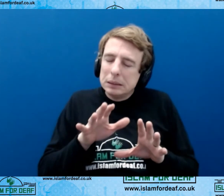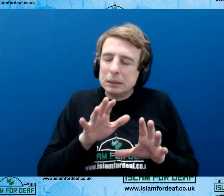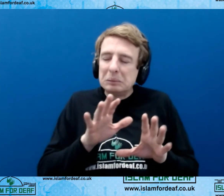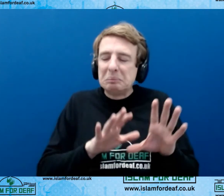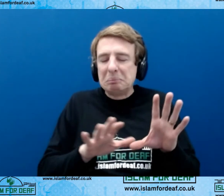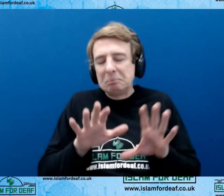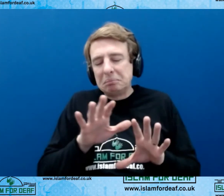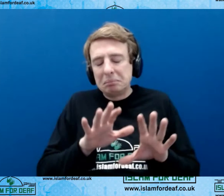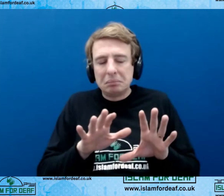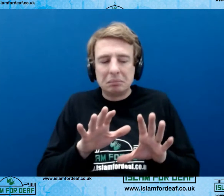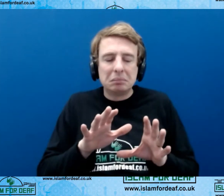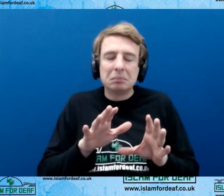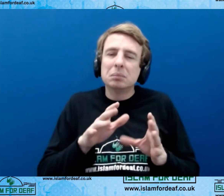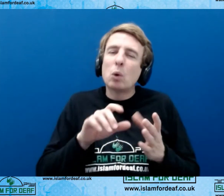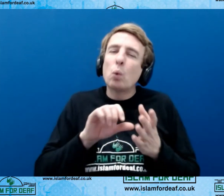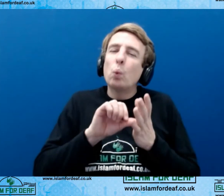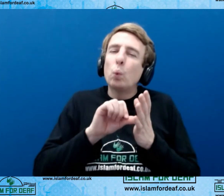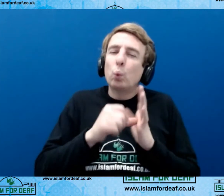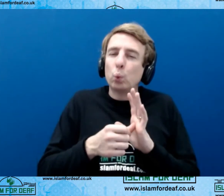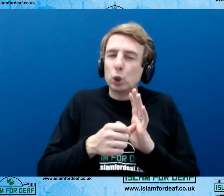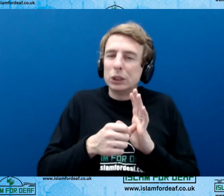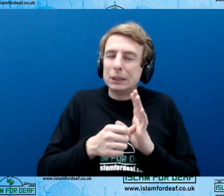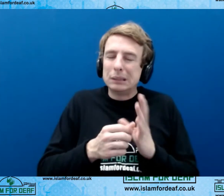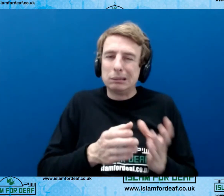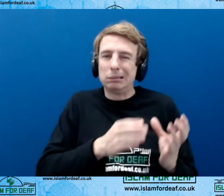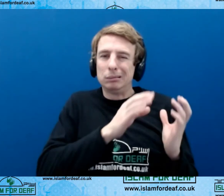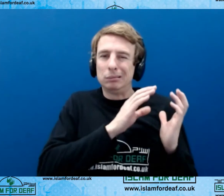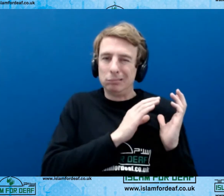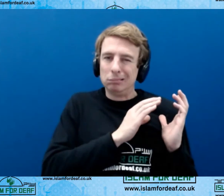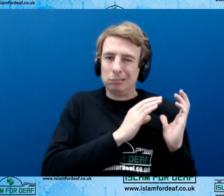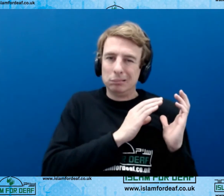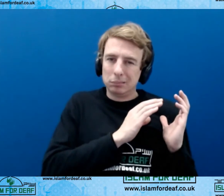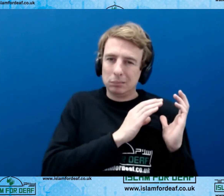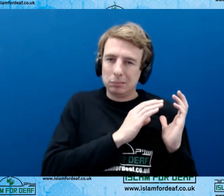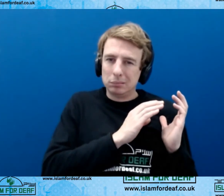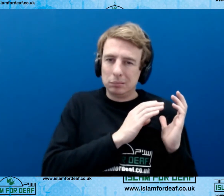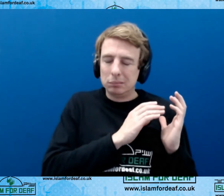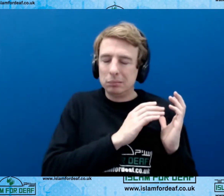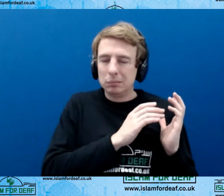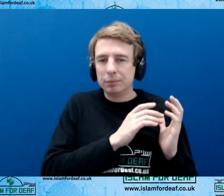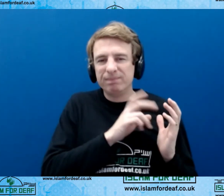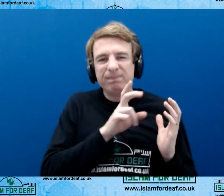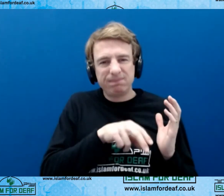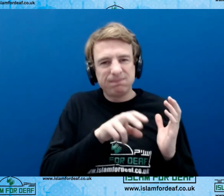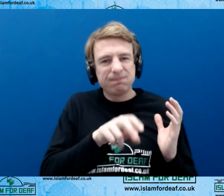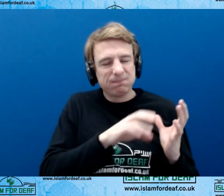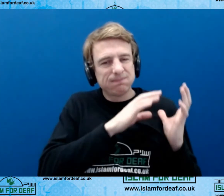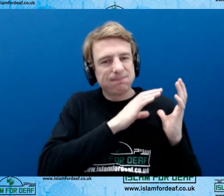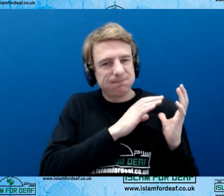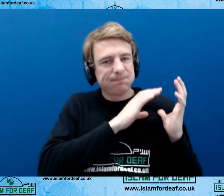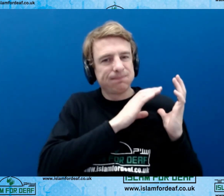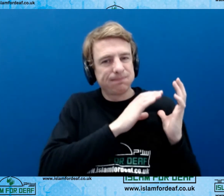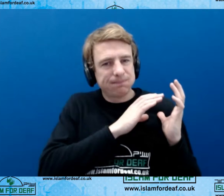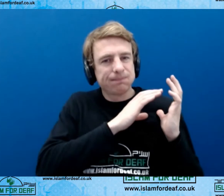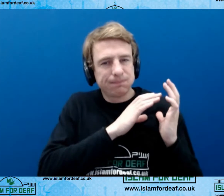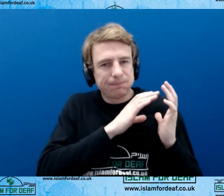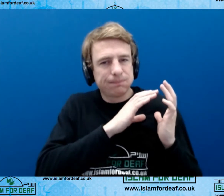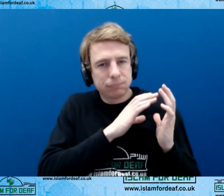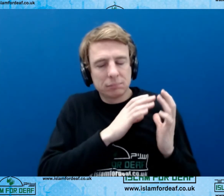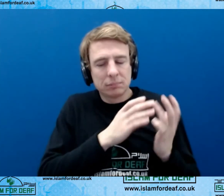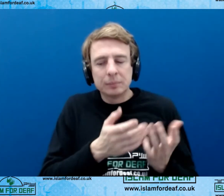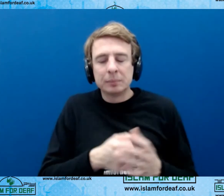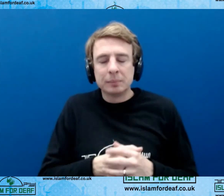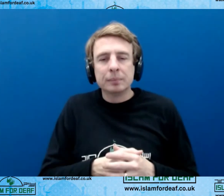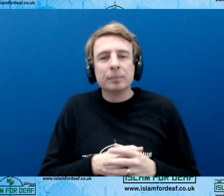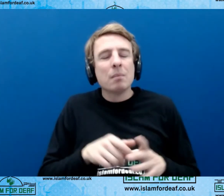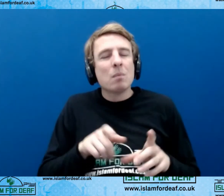materials by which she would slander the Prophet, peace and blessings be upon him. مبالغة في إيذاء النبي عليه الصلاة